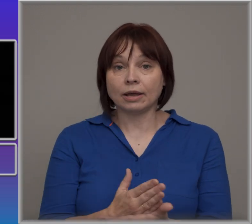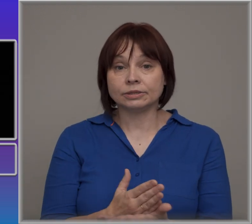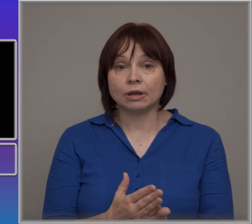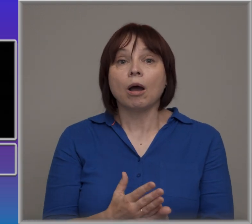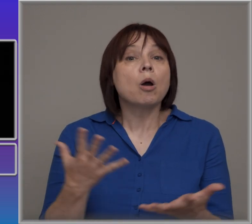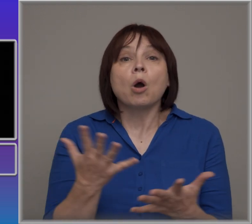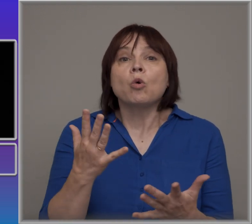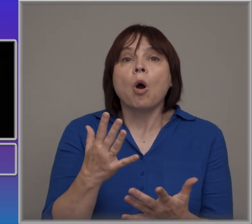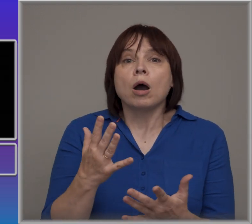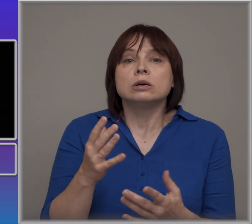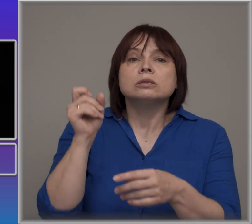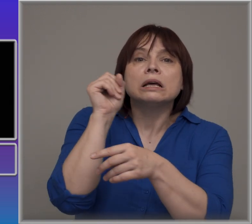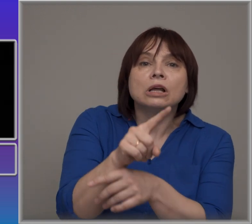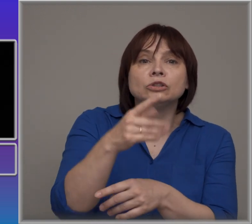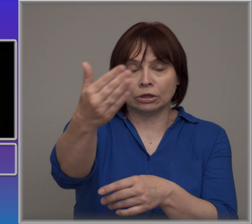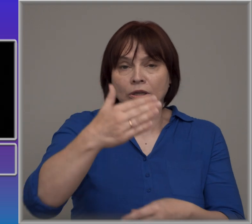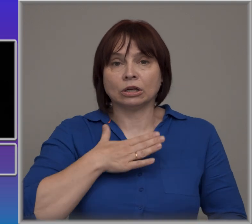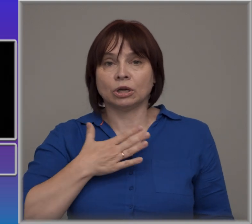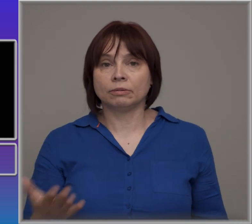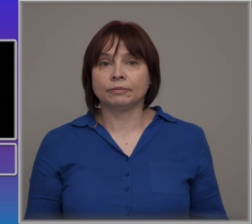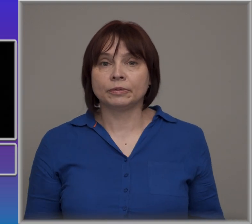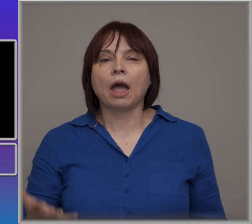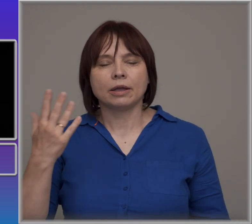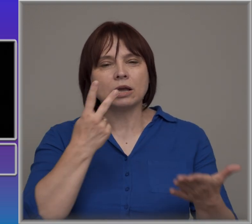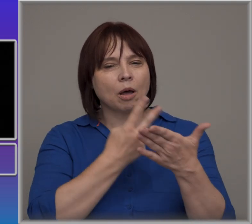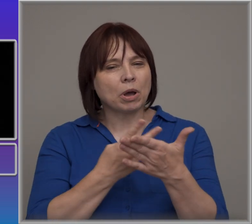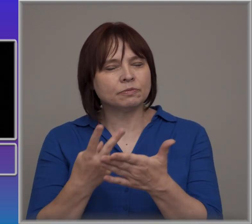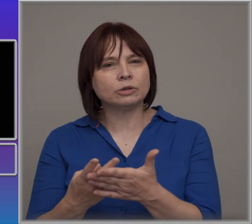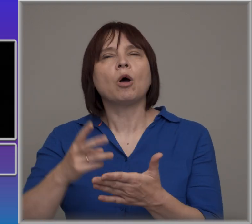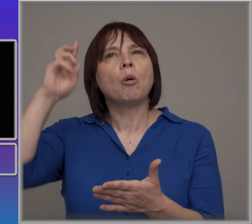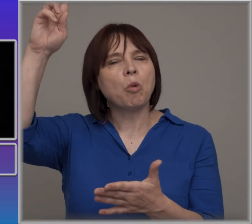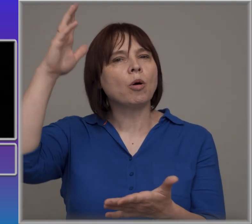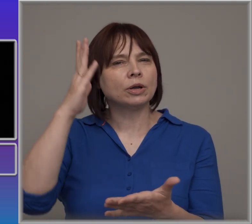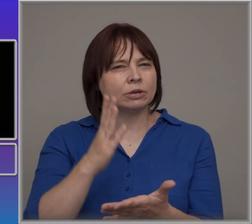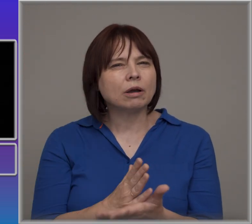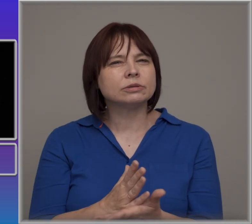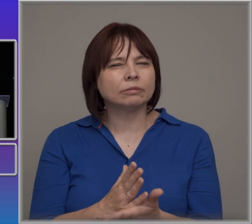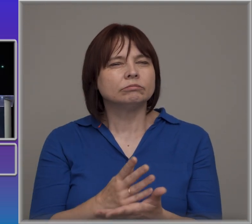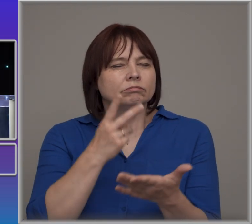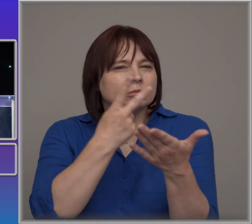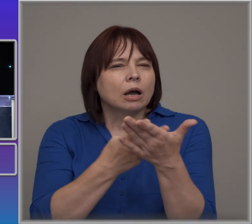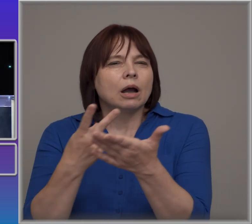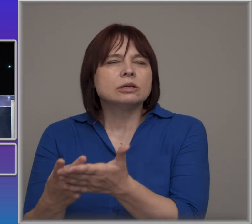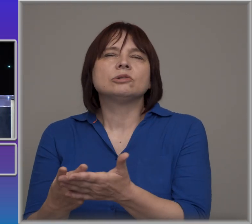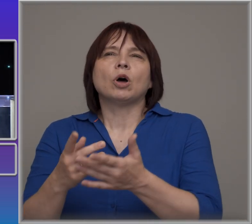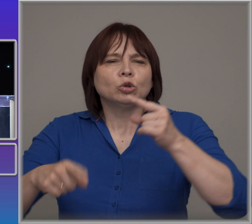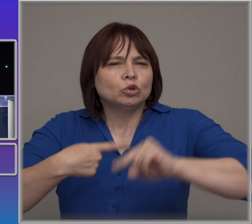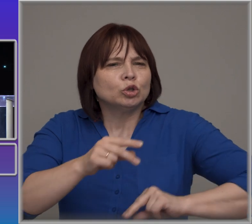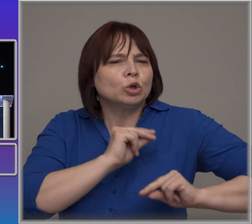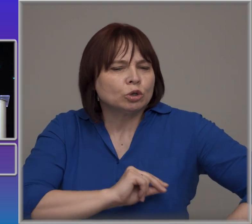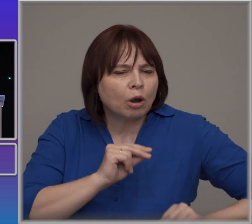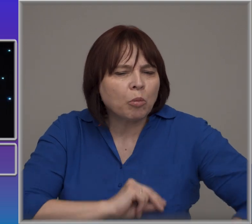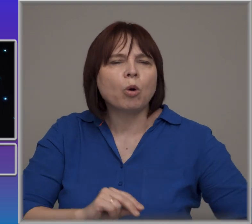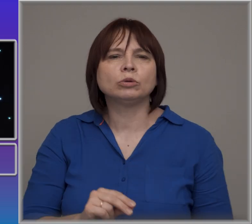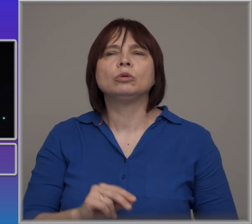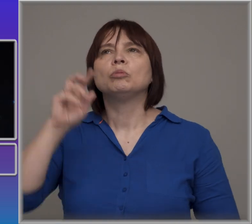или «суета» или «пустота». Ты скажешь, для чего нам это знать? Дело в том, что для нас, как